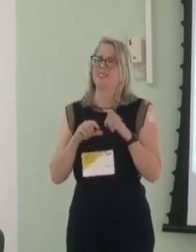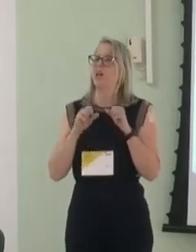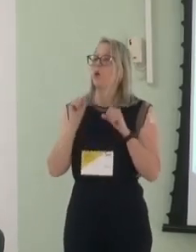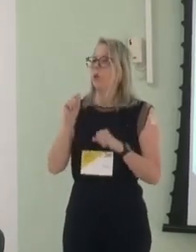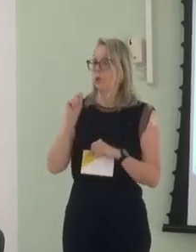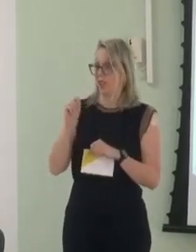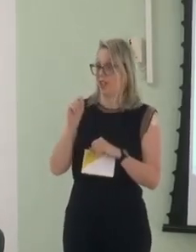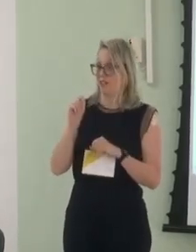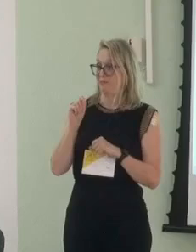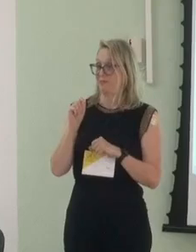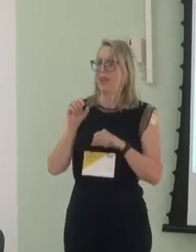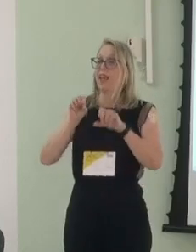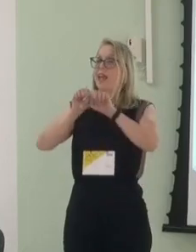a linguística,